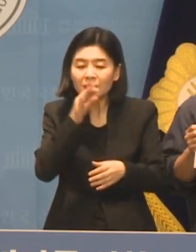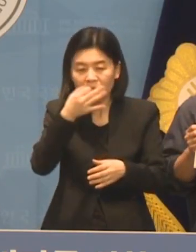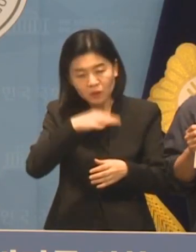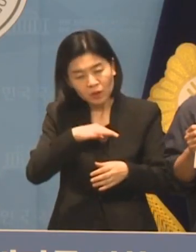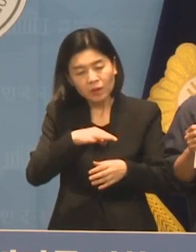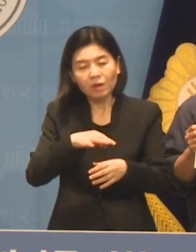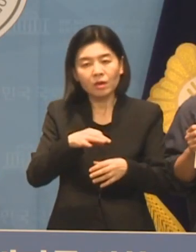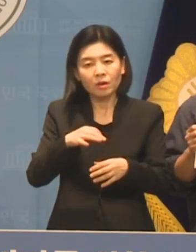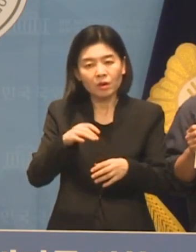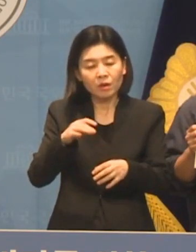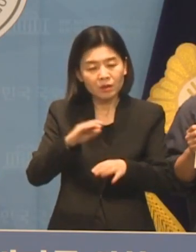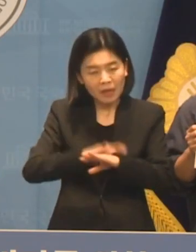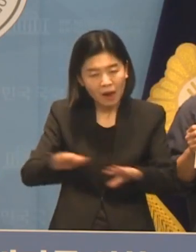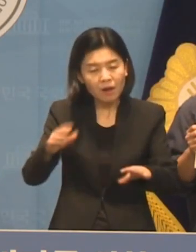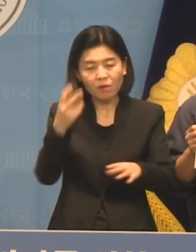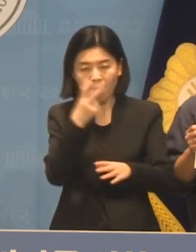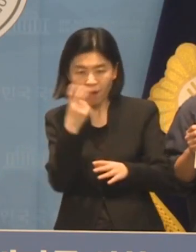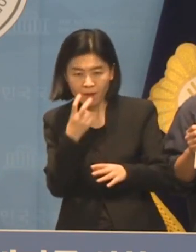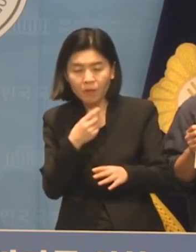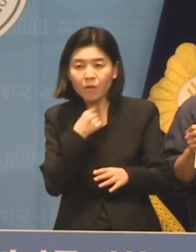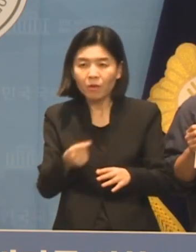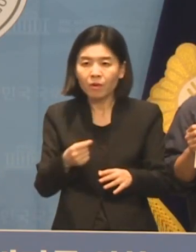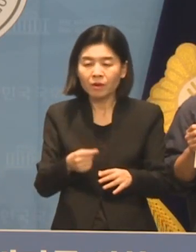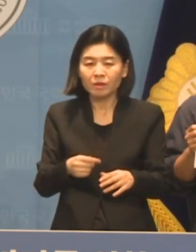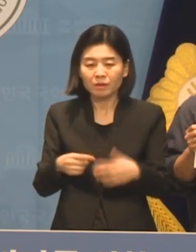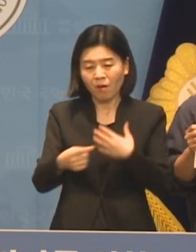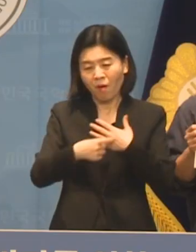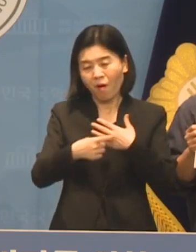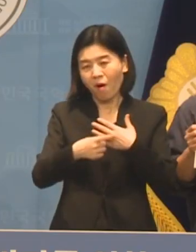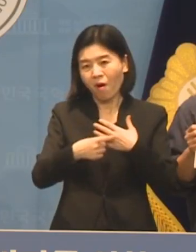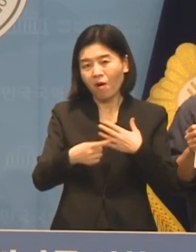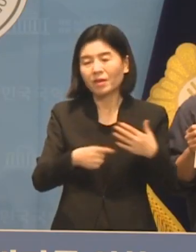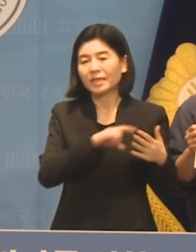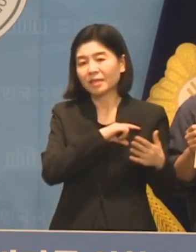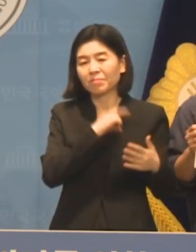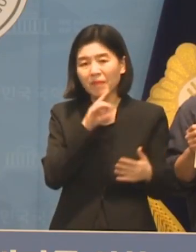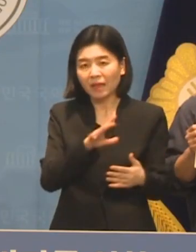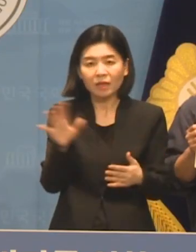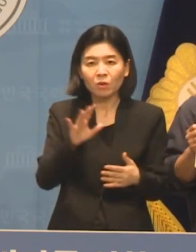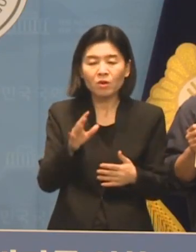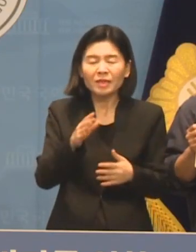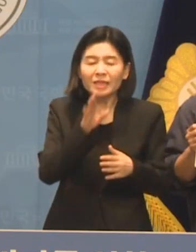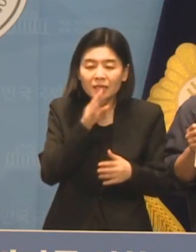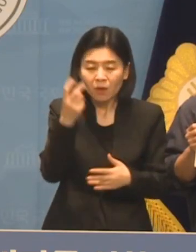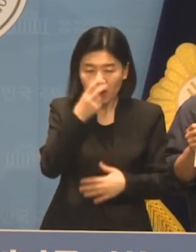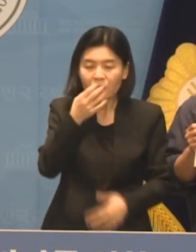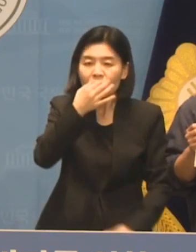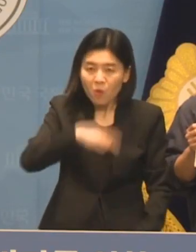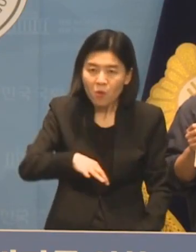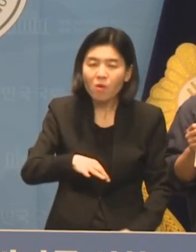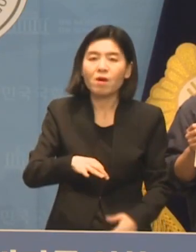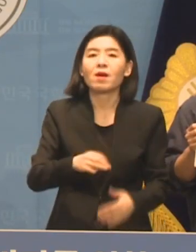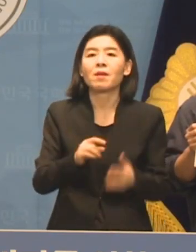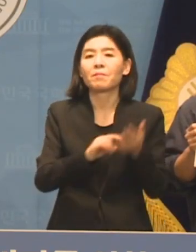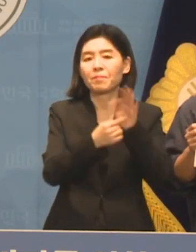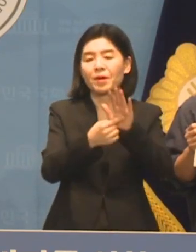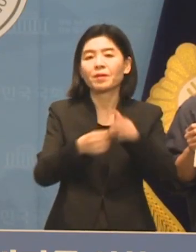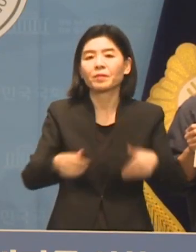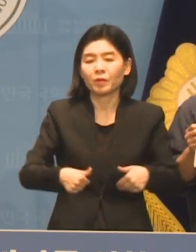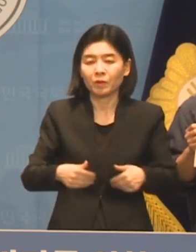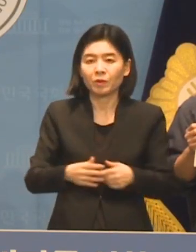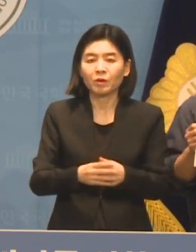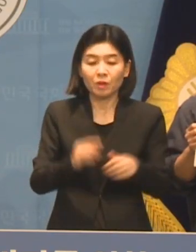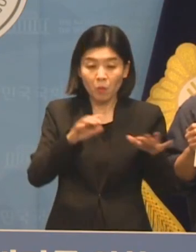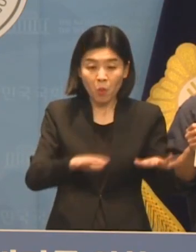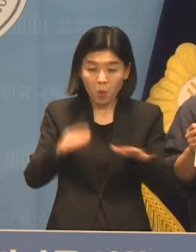수 있도록 이름만 보호구역이 되지 않도록 관리 효과를 개선해야 합니다. 해양보호구역 내 규제 수준을